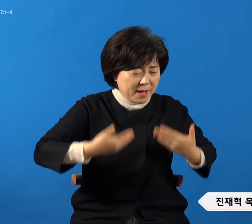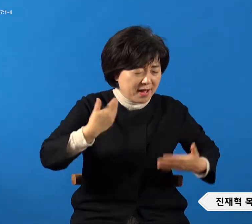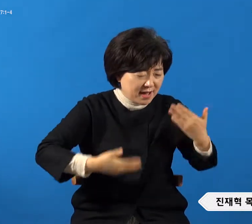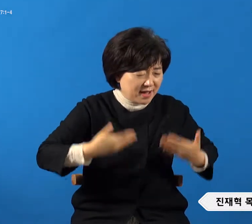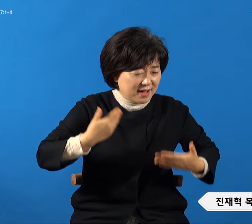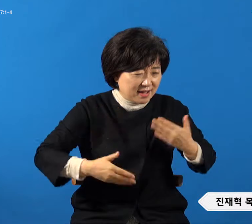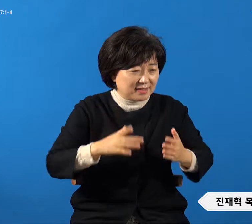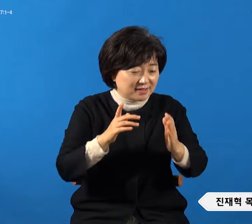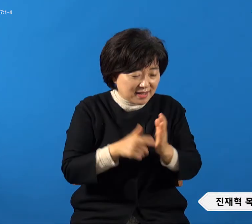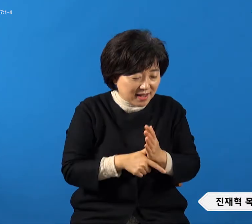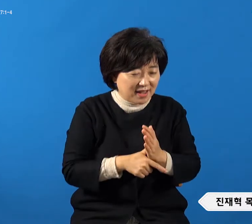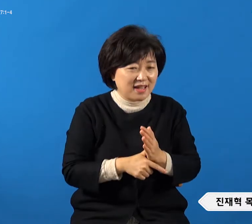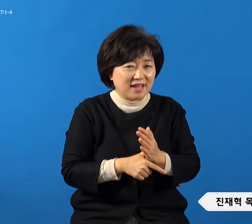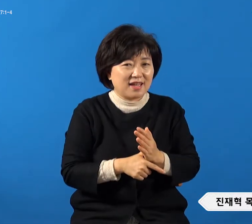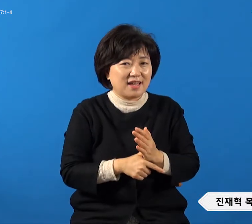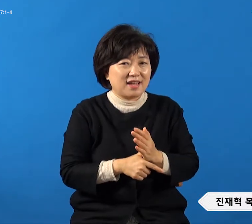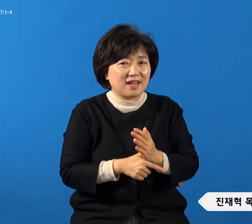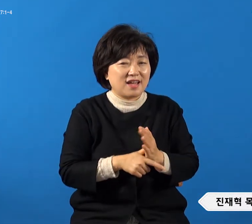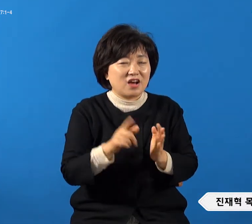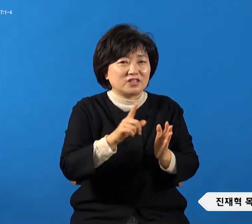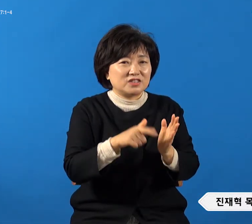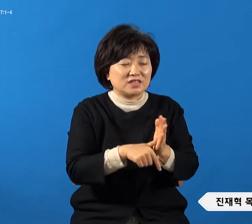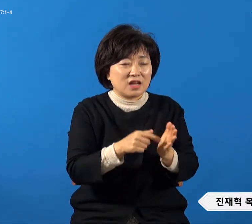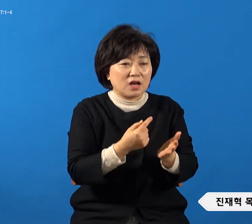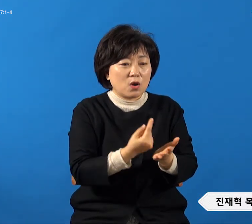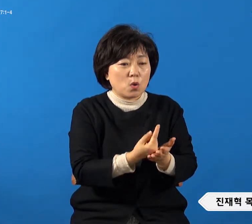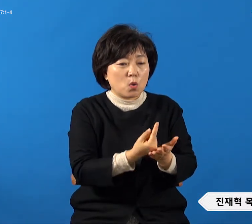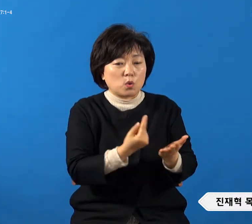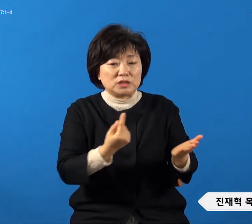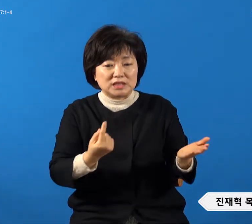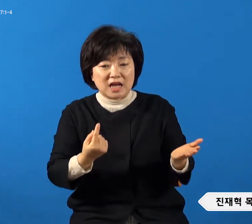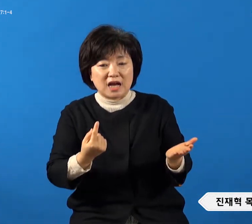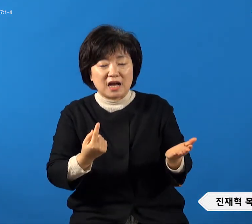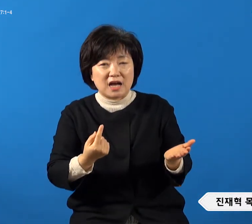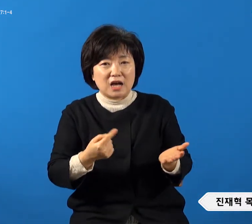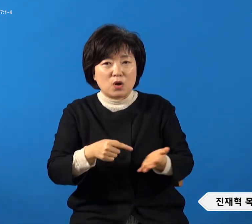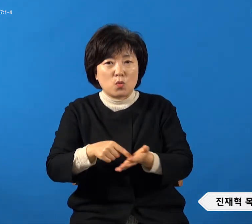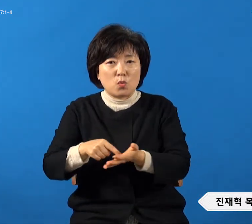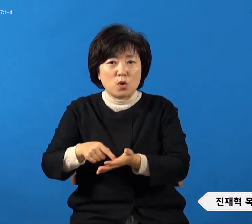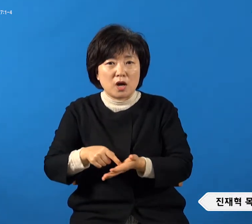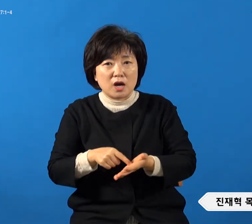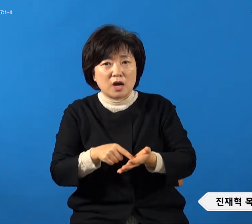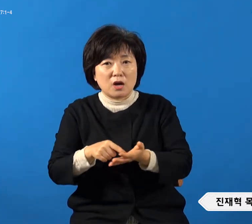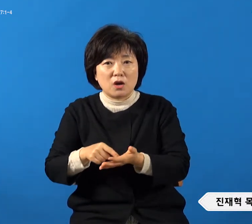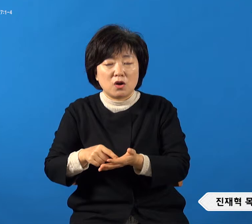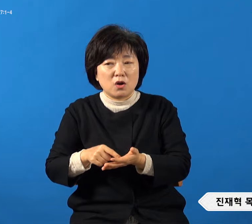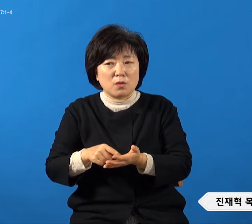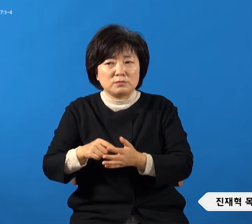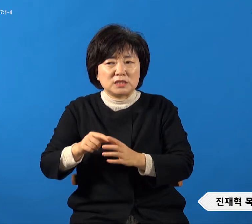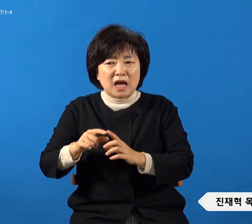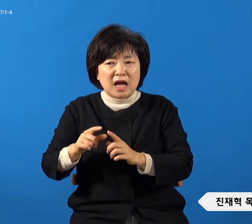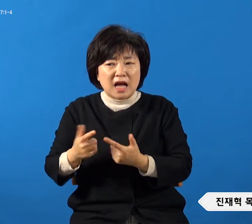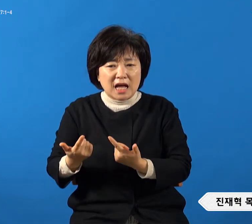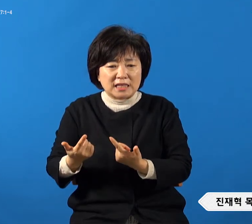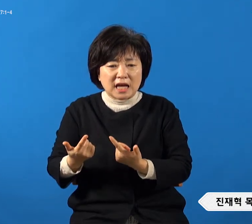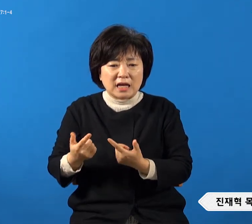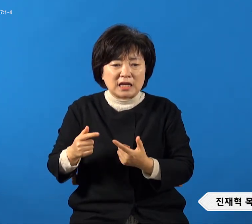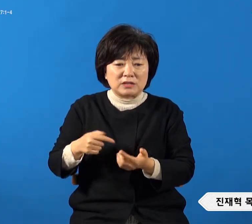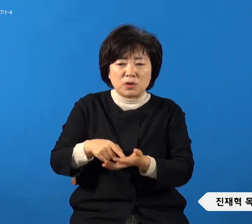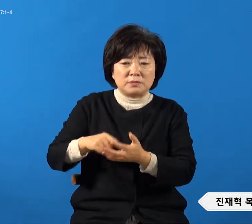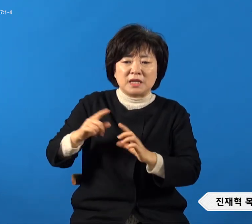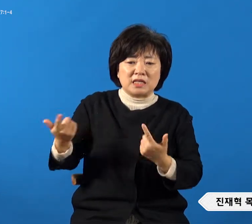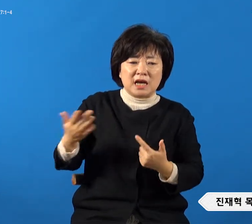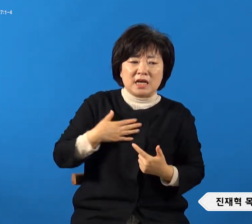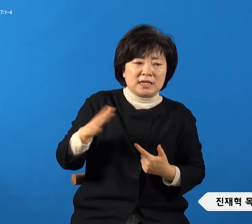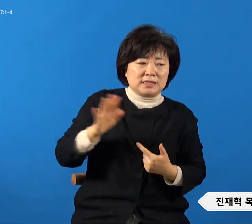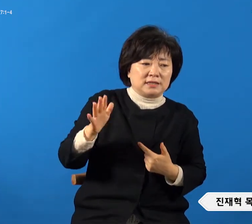일정 가운데, 아니, 때로는 혼자 있다는 사실을, 외롭지 않다는 사실을 더 알리고 싶어 해서